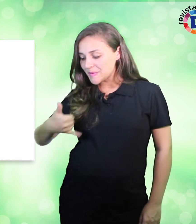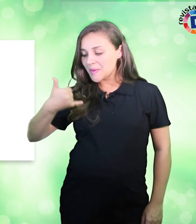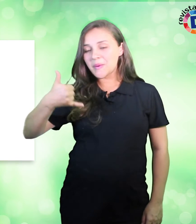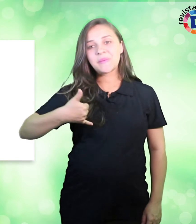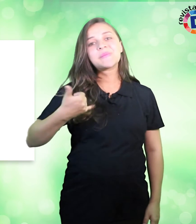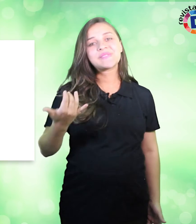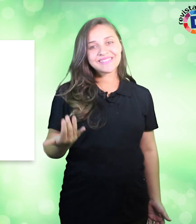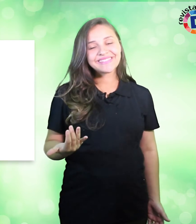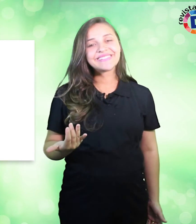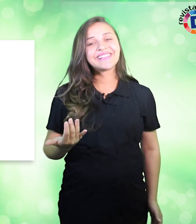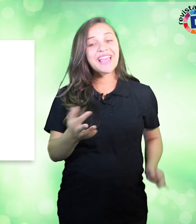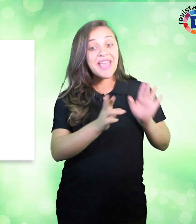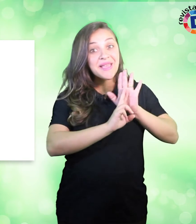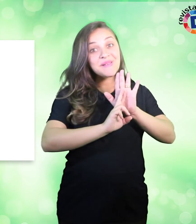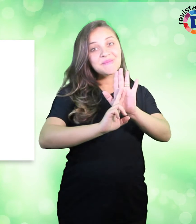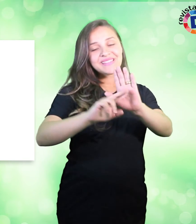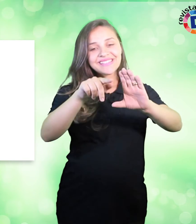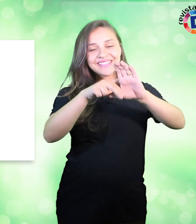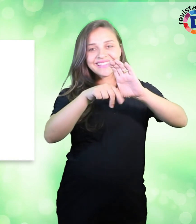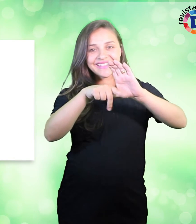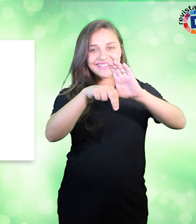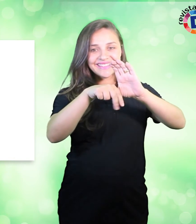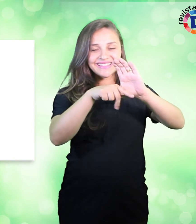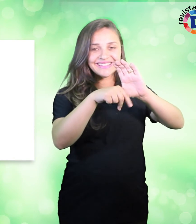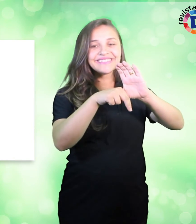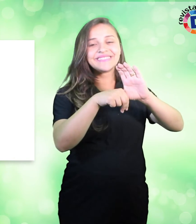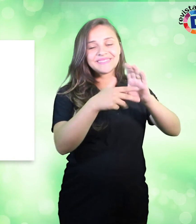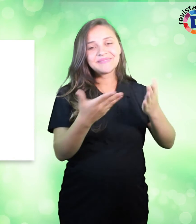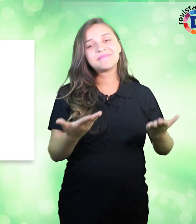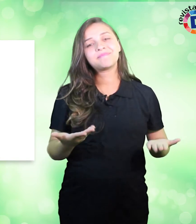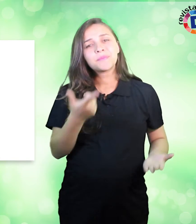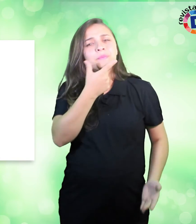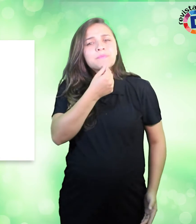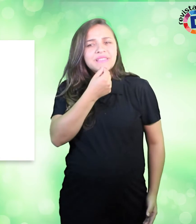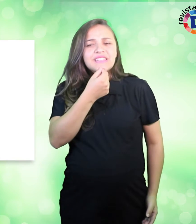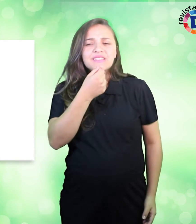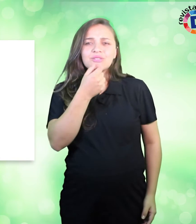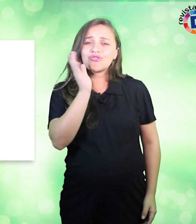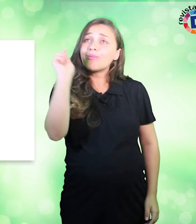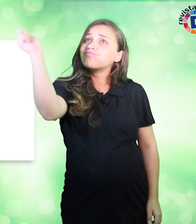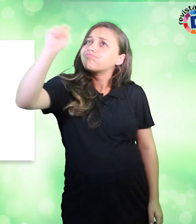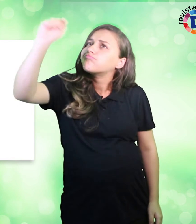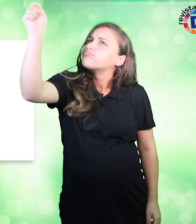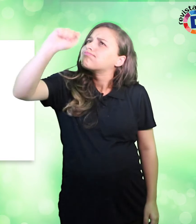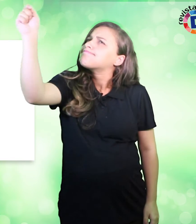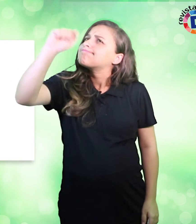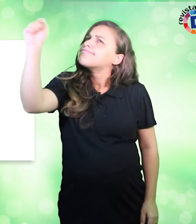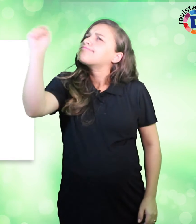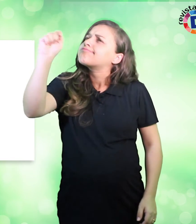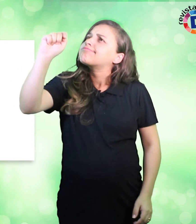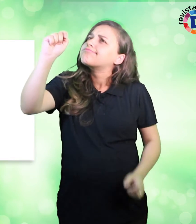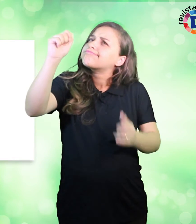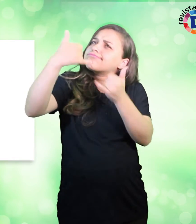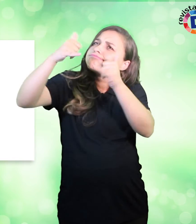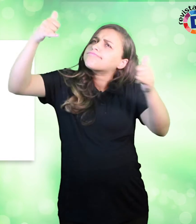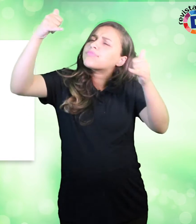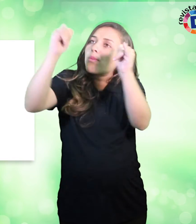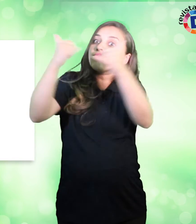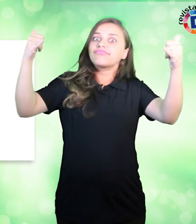do Teleton 2016. O menino teve os dois braços amputados em um acidente com